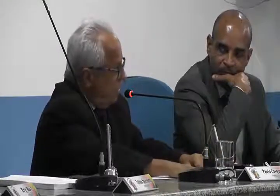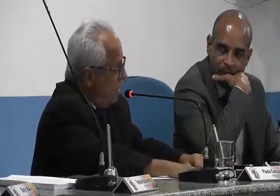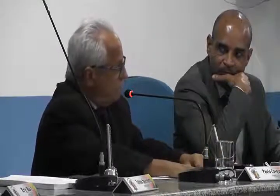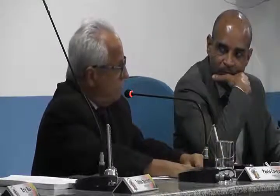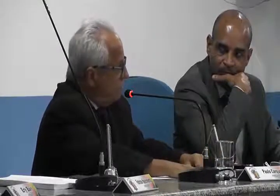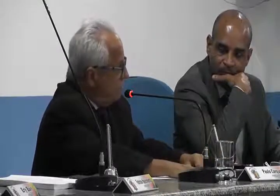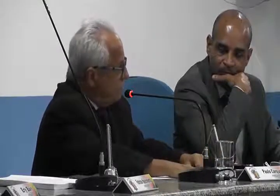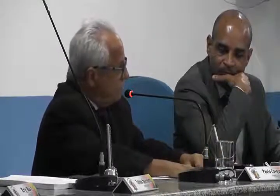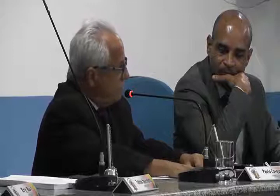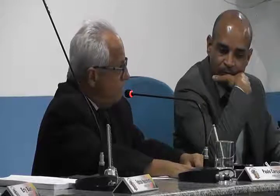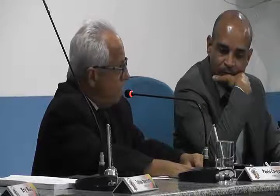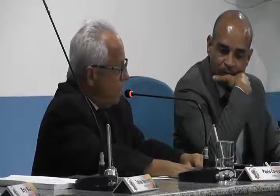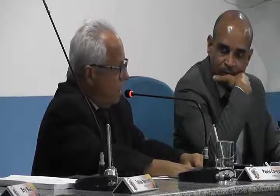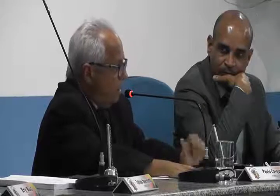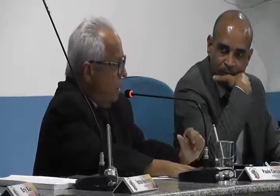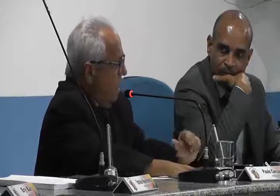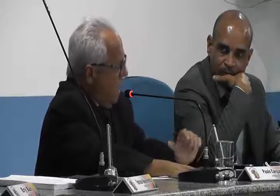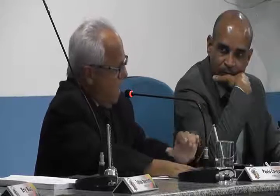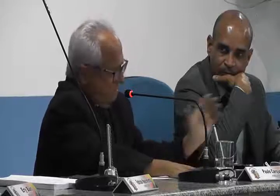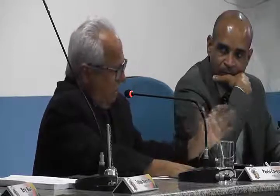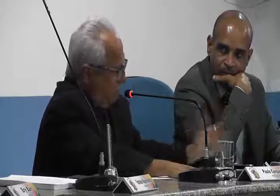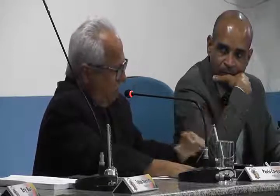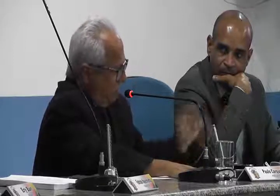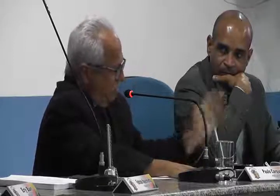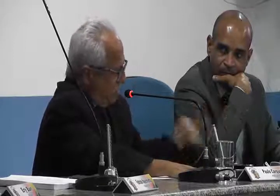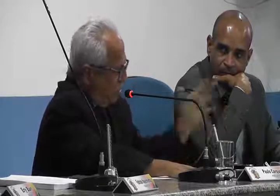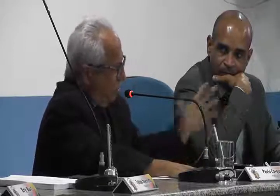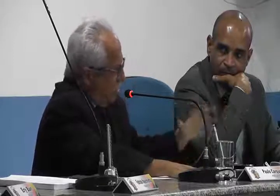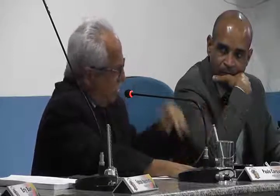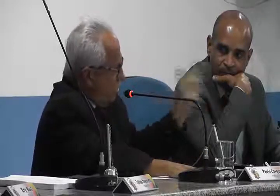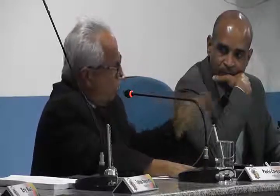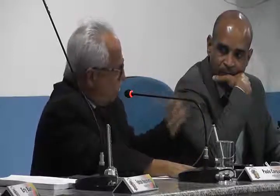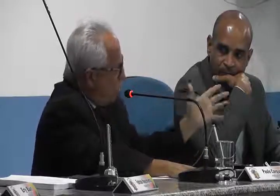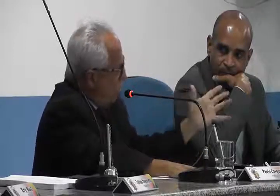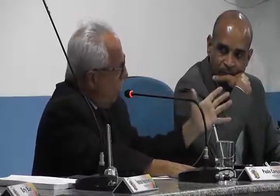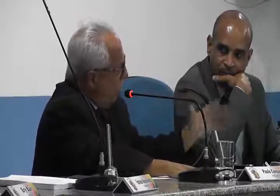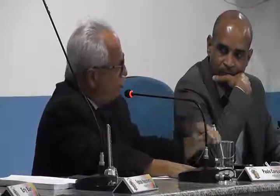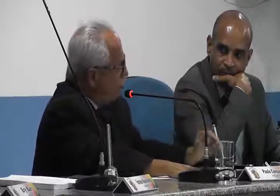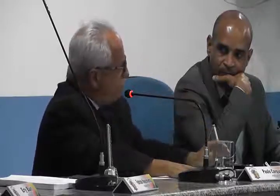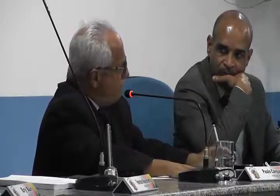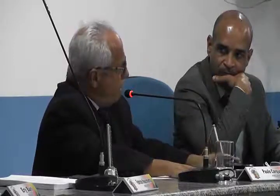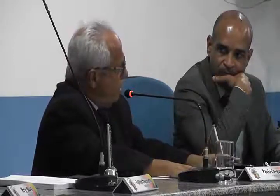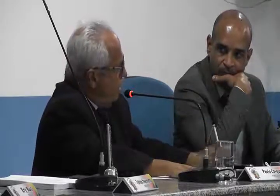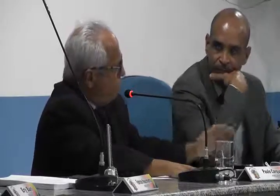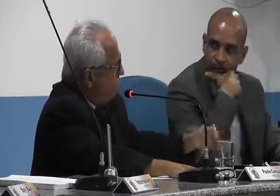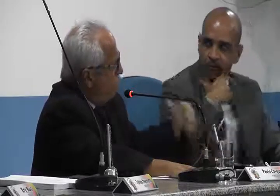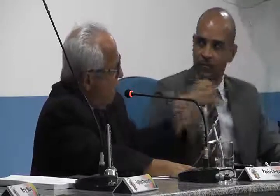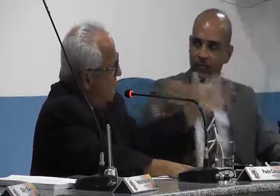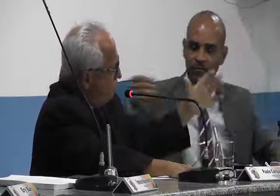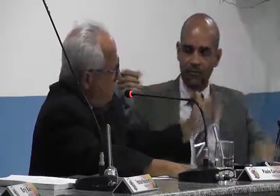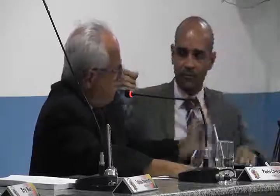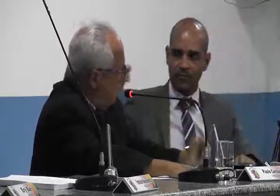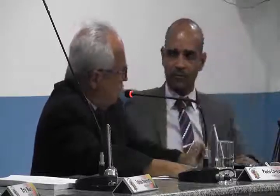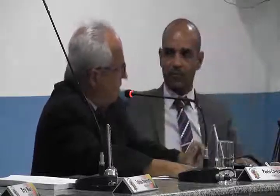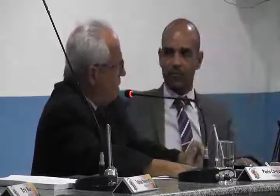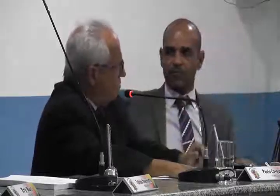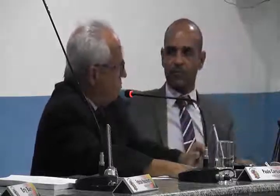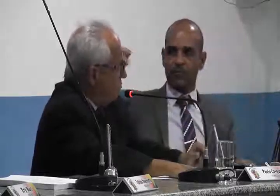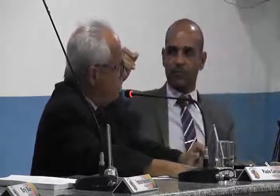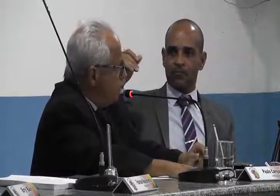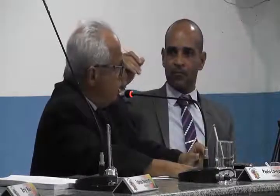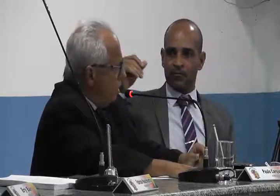em consideração. É até compreensível que, circunstancialmente, não se pudesse fazer a